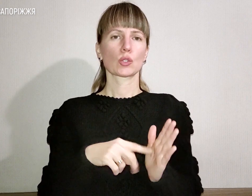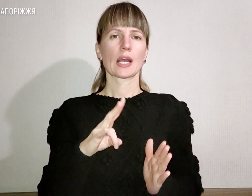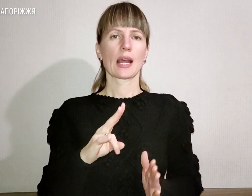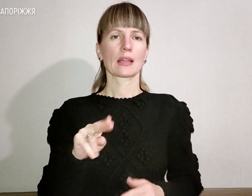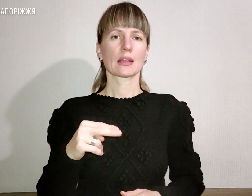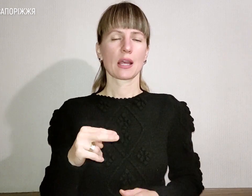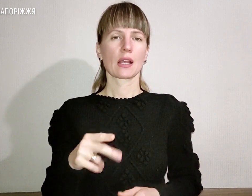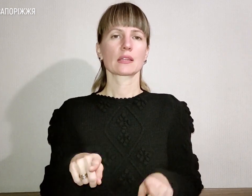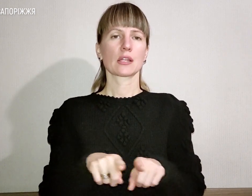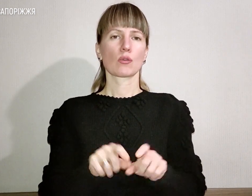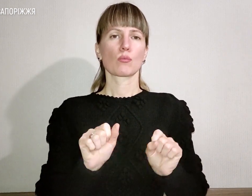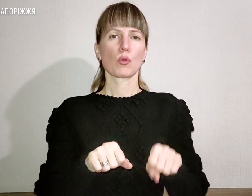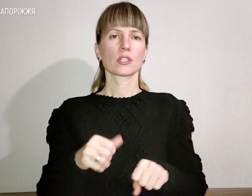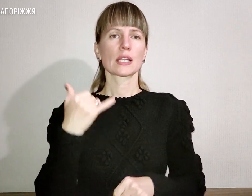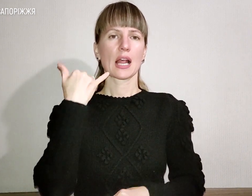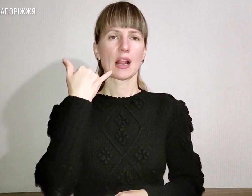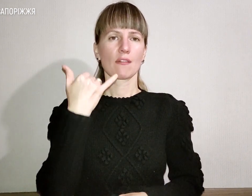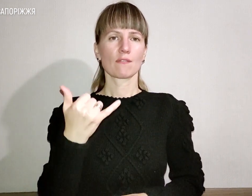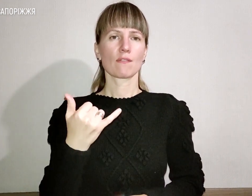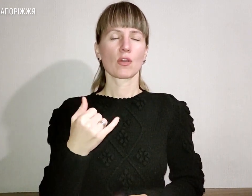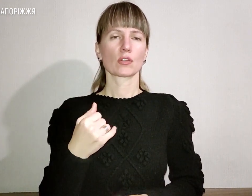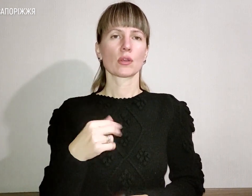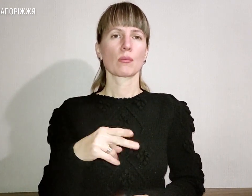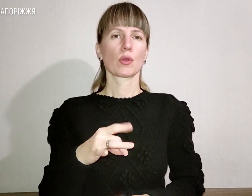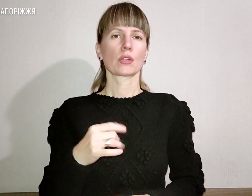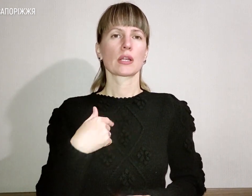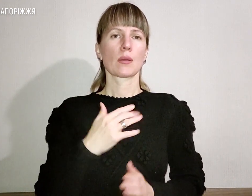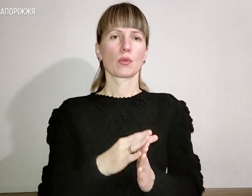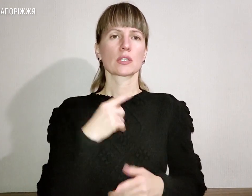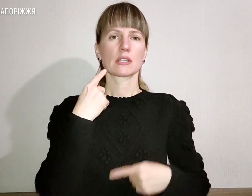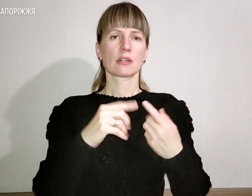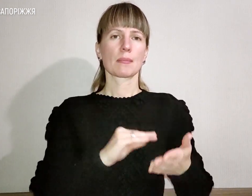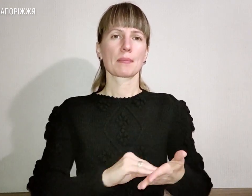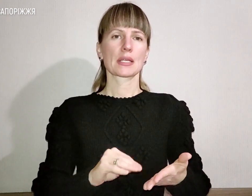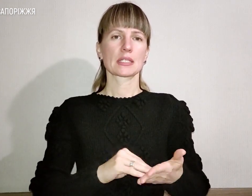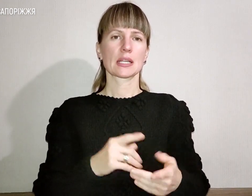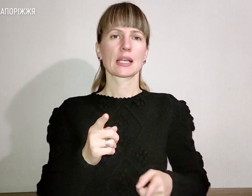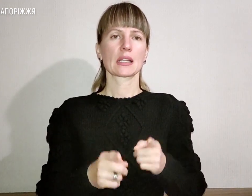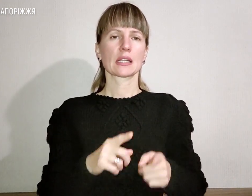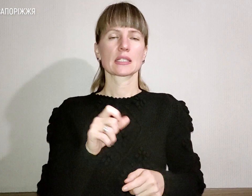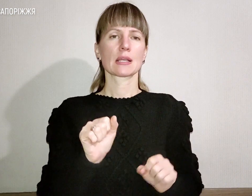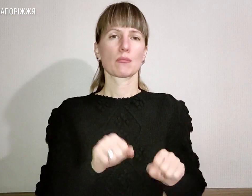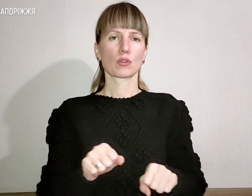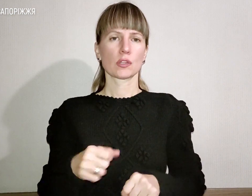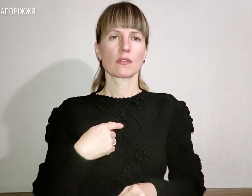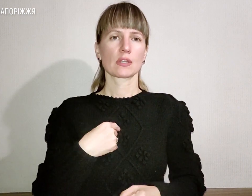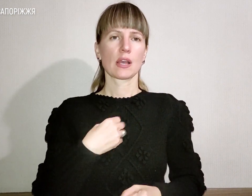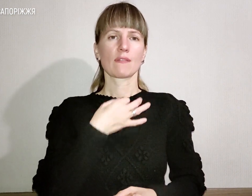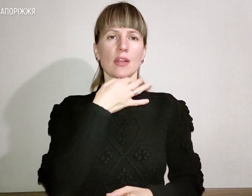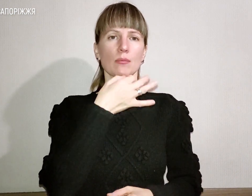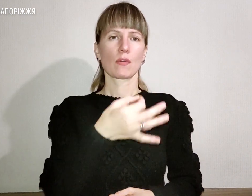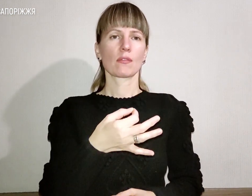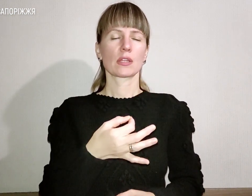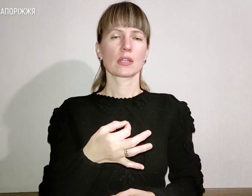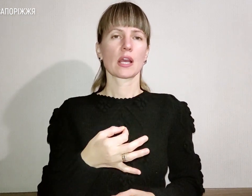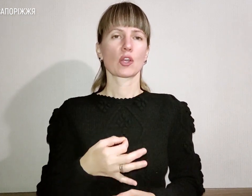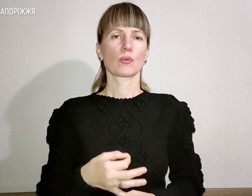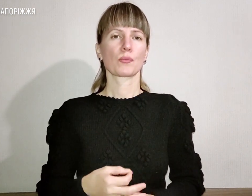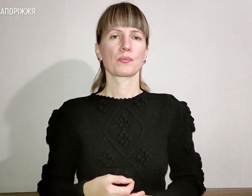Також в можливі телефонні дзвінки, проте я прошу завжди писати, інколи за можливості відповідаю. Так, але в принципі, мені